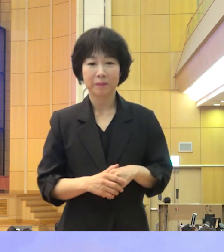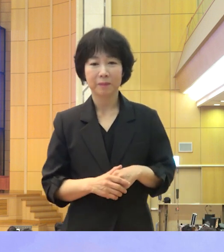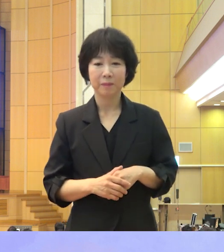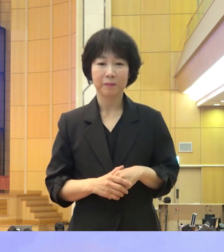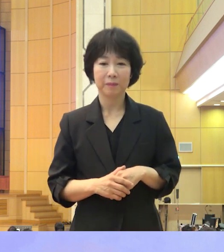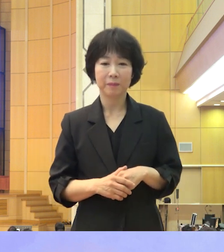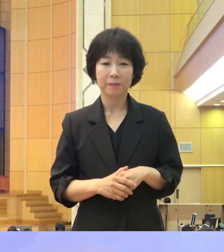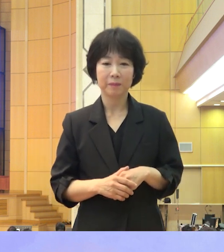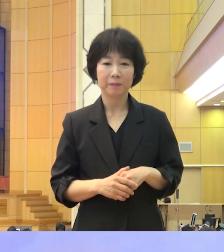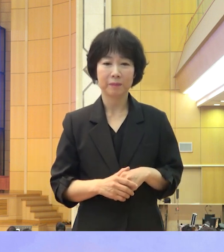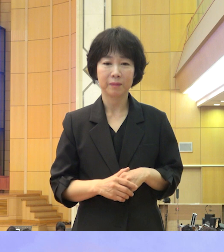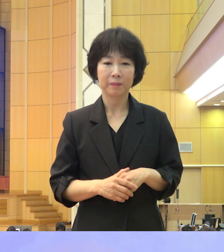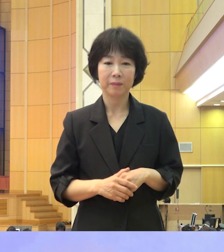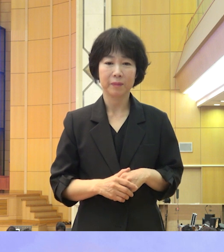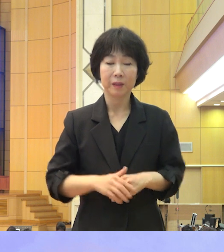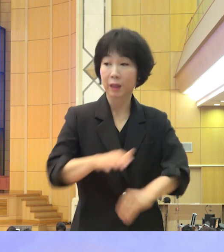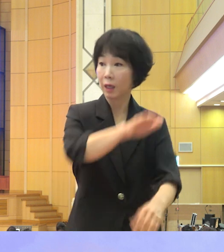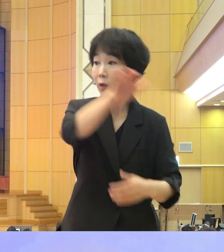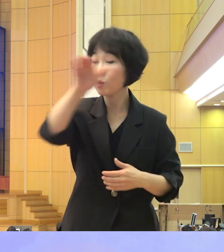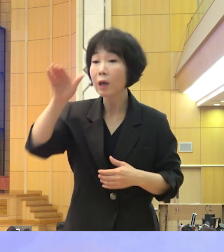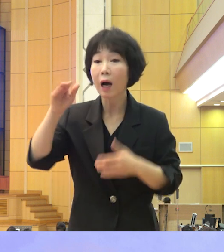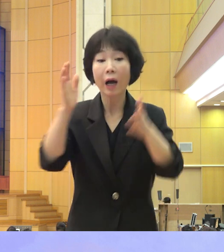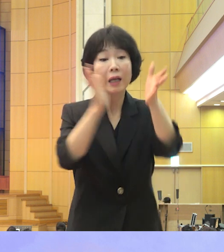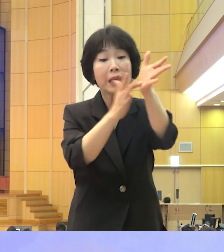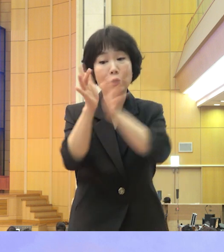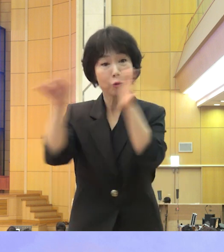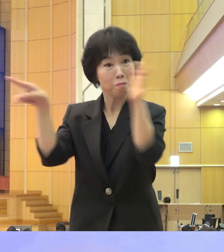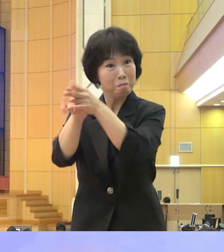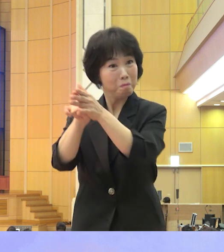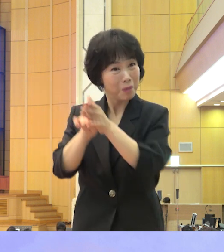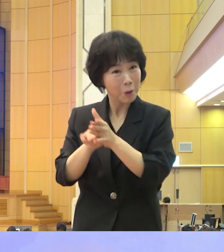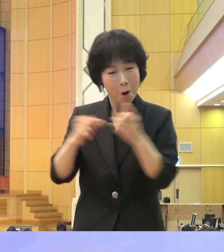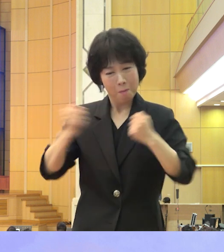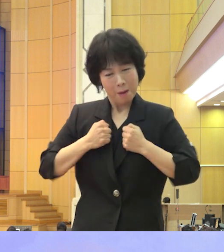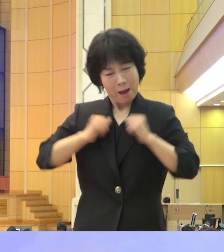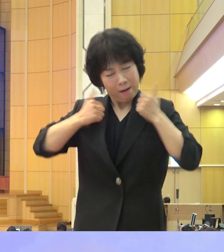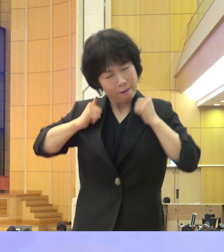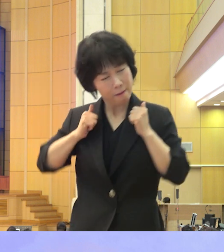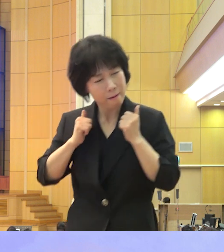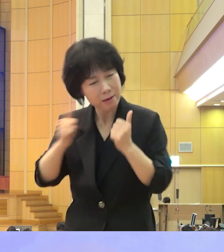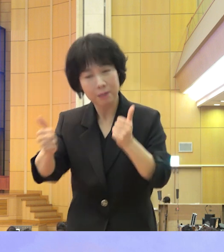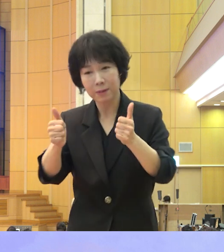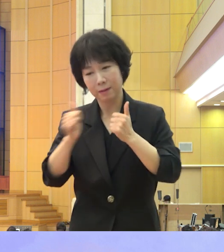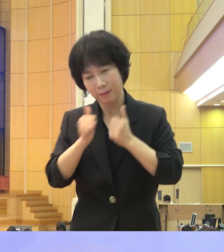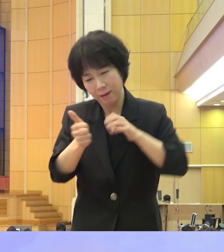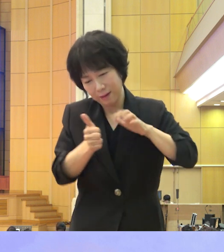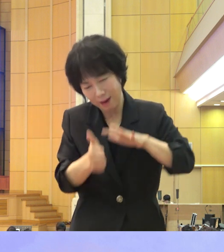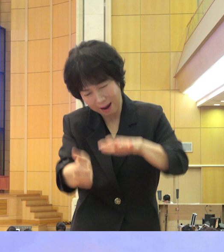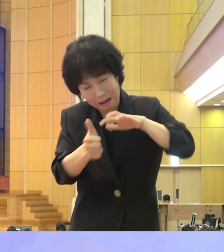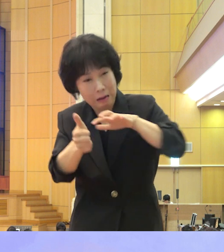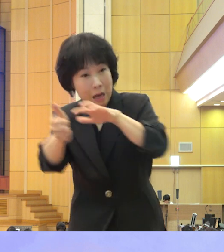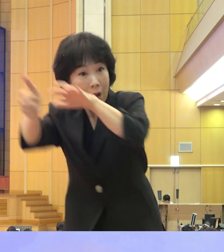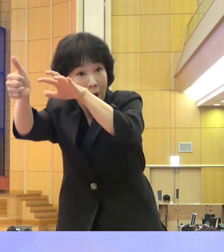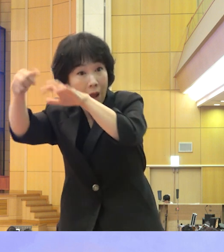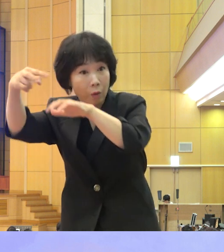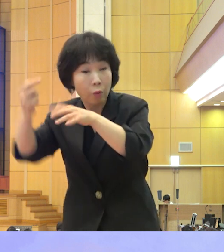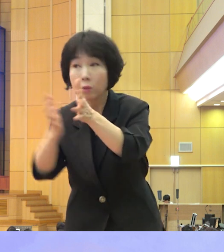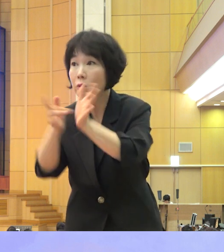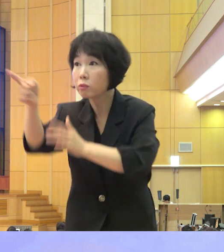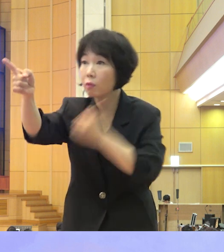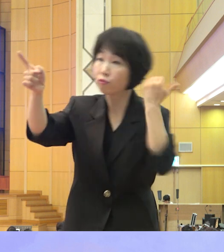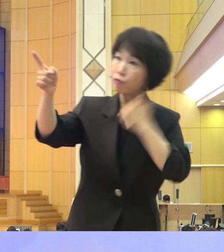이렇게 주님을 믿고 열심히 따라다녀도 주님이 누군지를